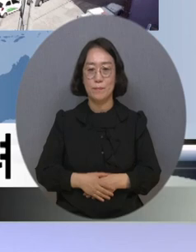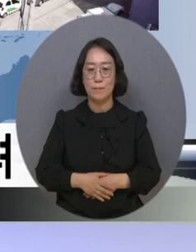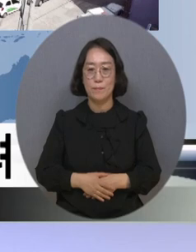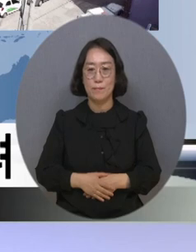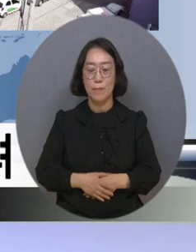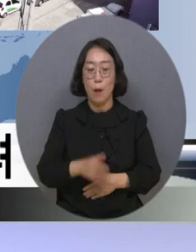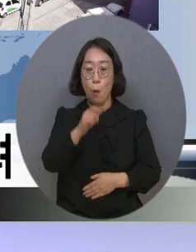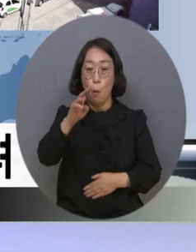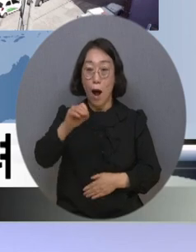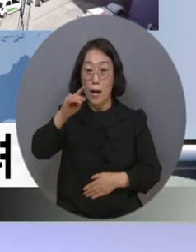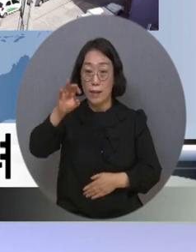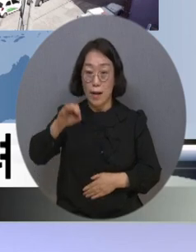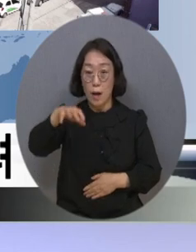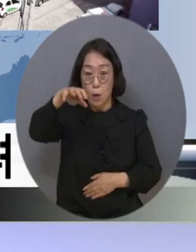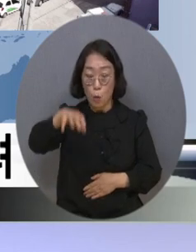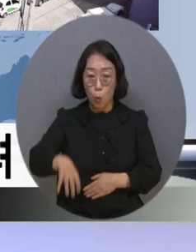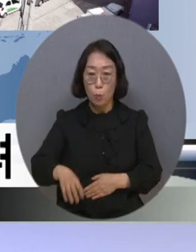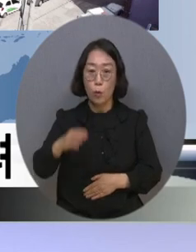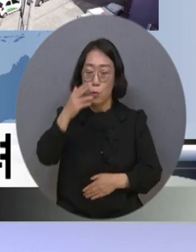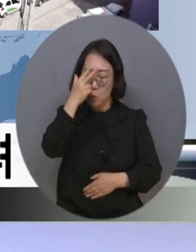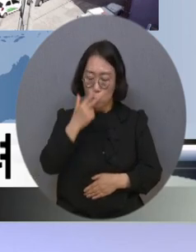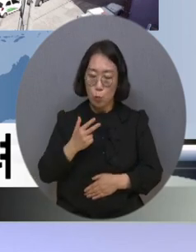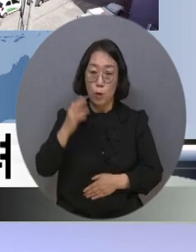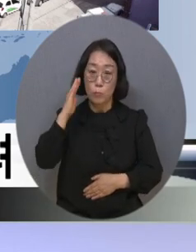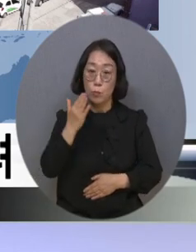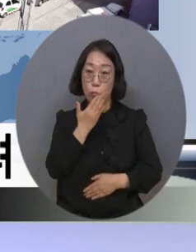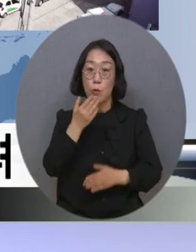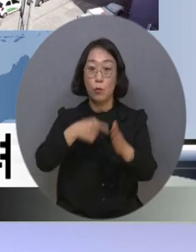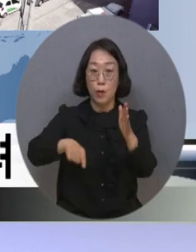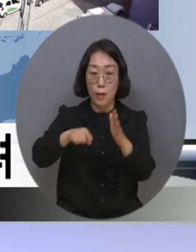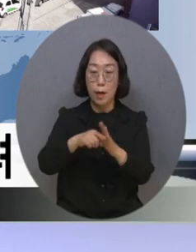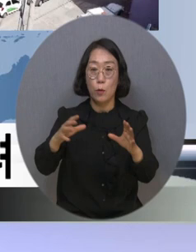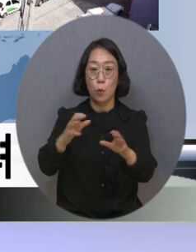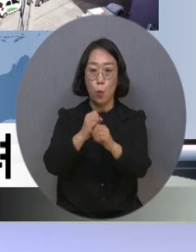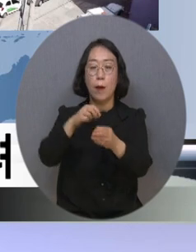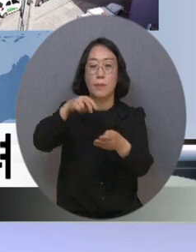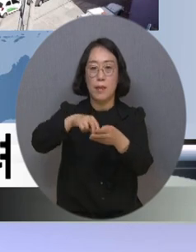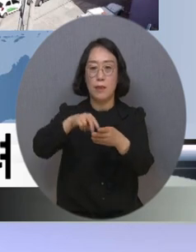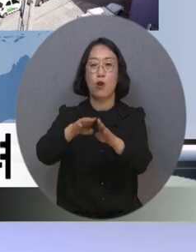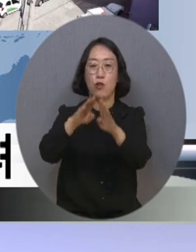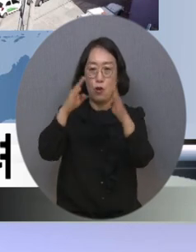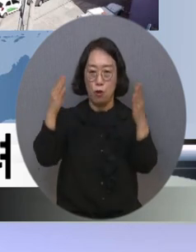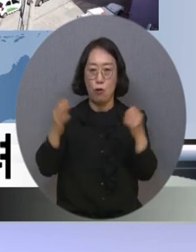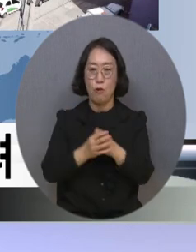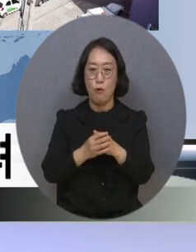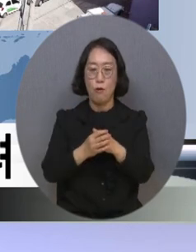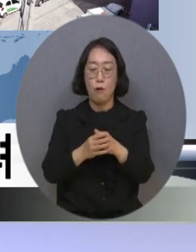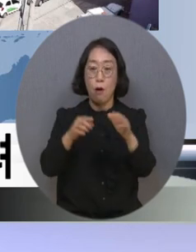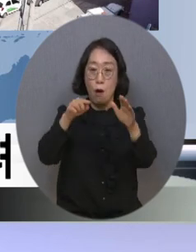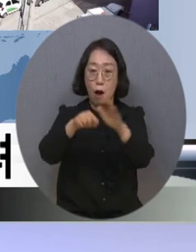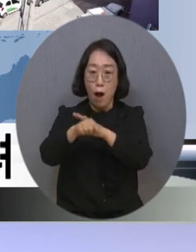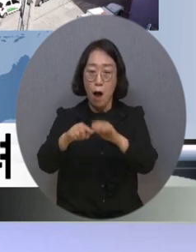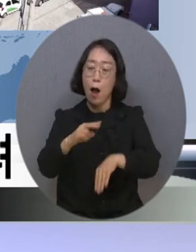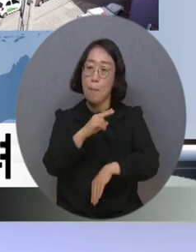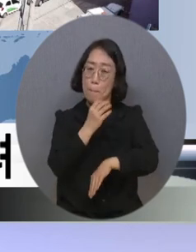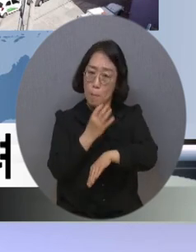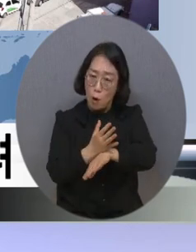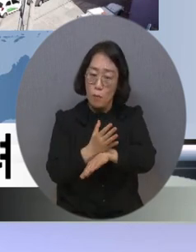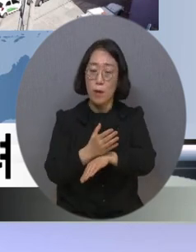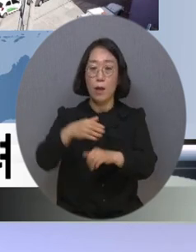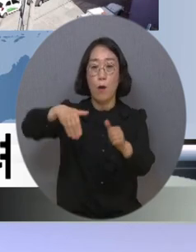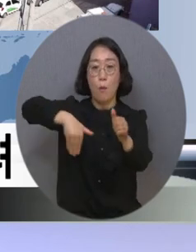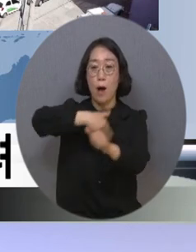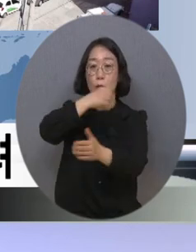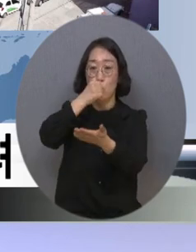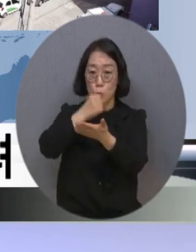전남 광양시에 시각청각장애인을 위한 통합센터가 문을 열었습니다. 이용자의 접근성을 높이고 쾌적하고 편리한